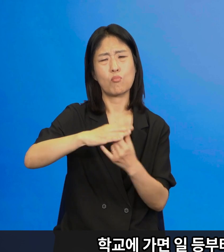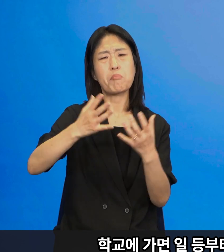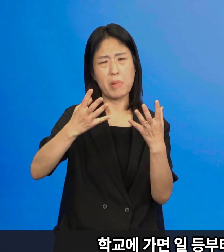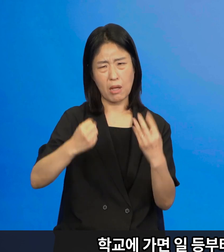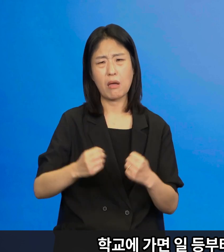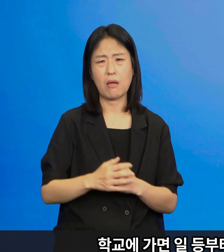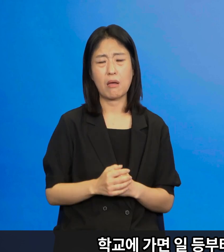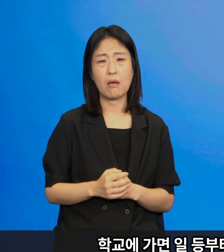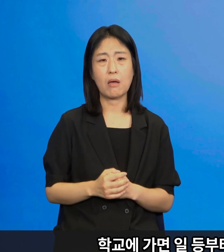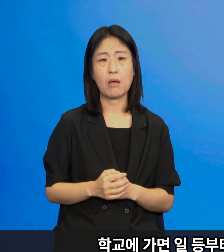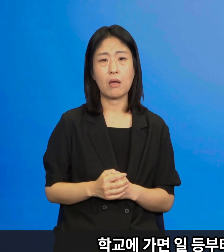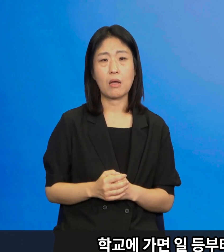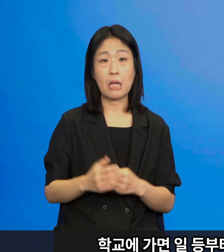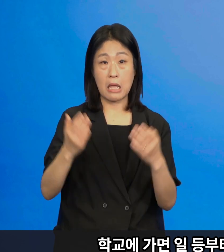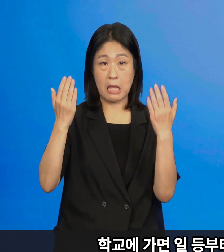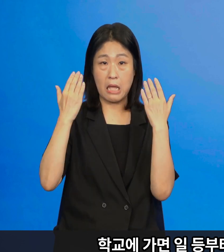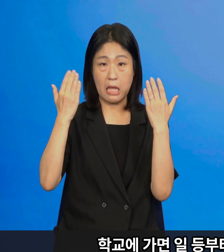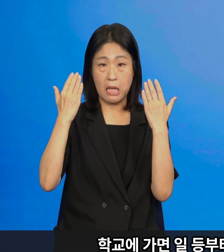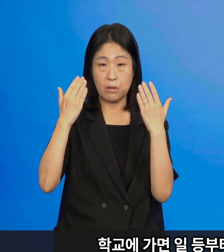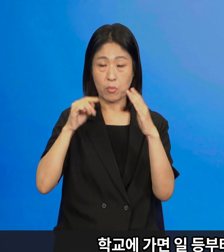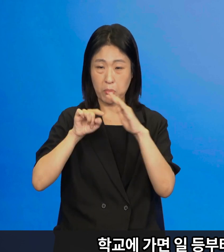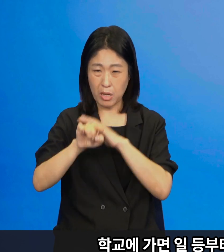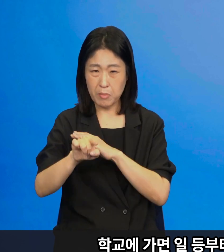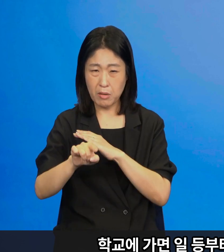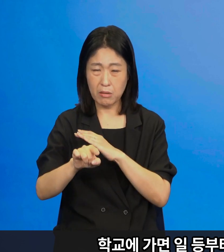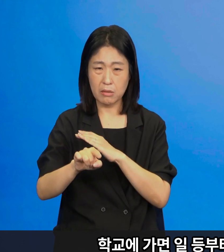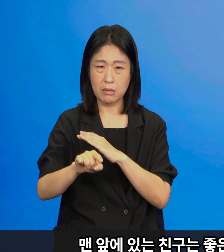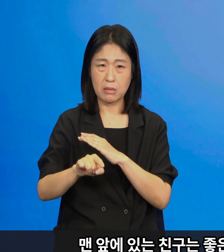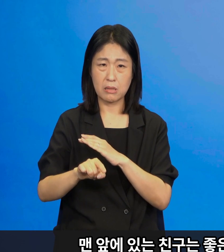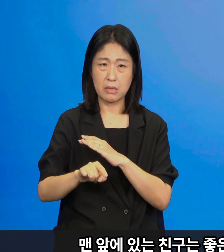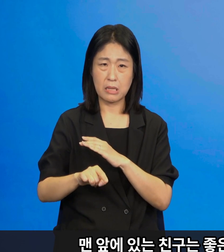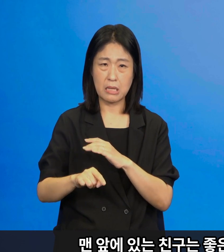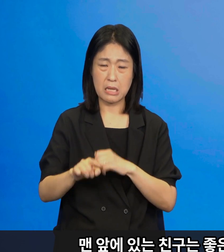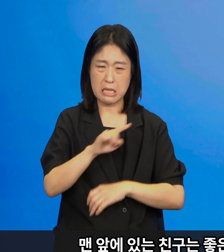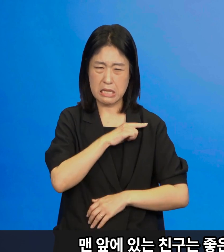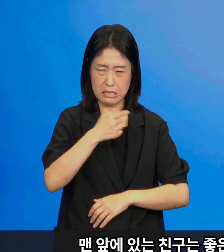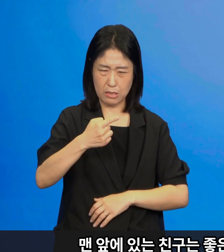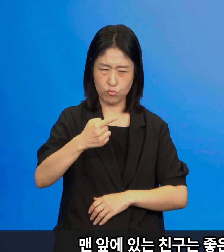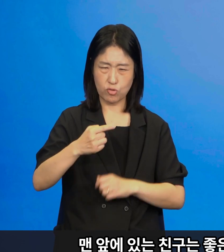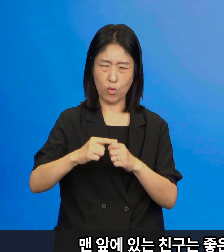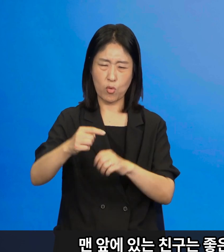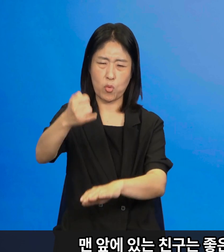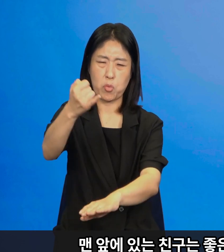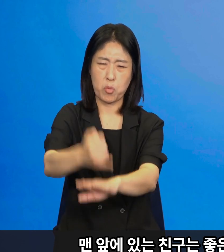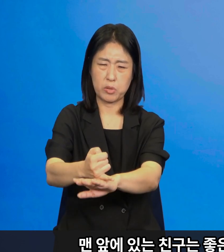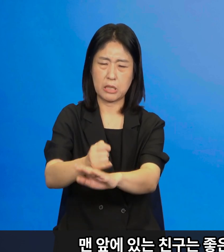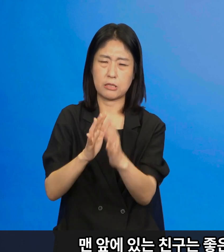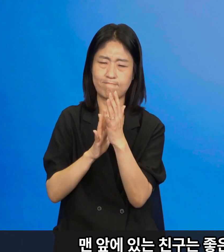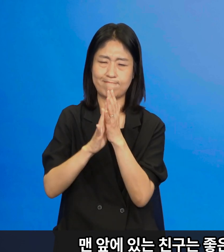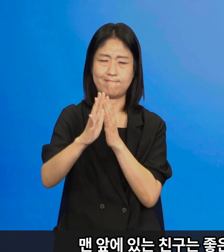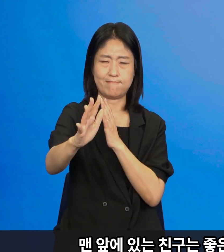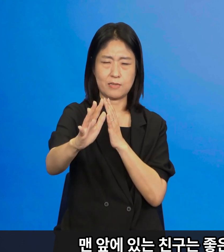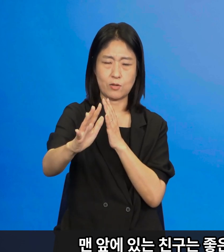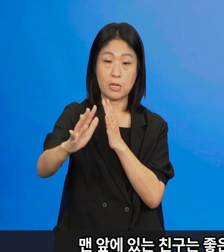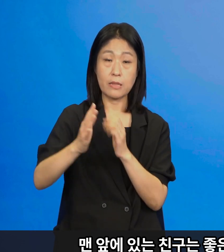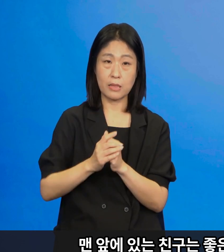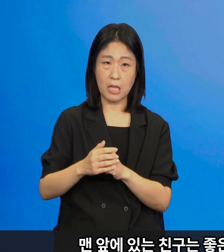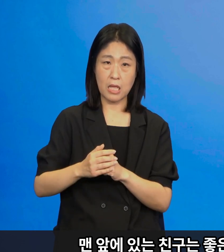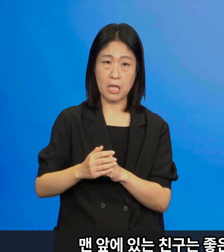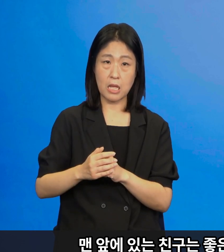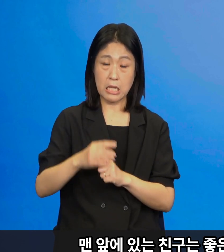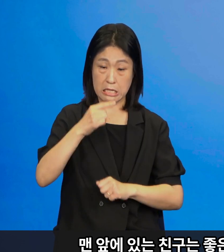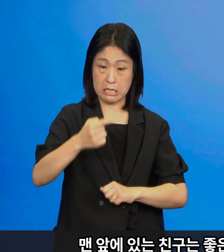학교에 가면 1등부터 꼴등까지 줄을 세웁니다. 맨 앞에 있는 친구는 좋은 아이, 착한